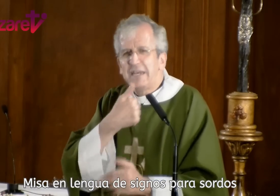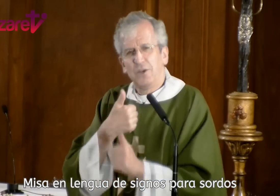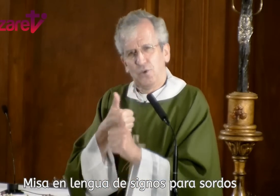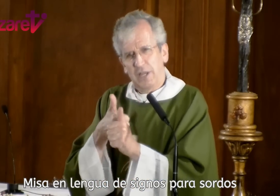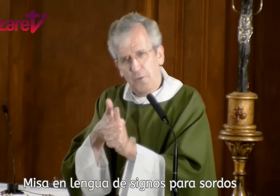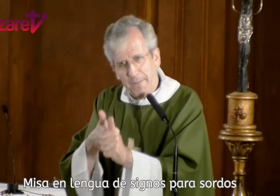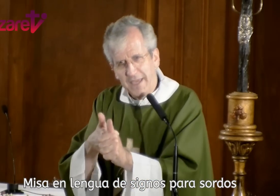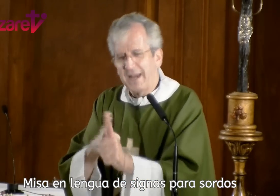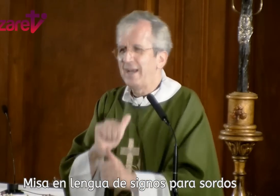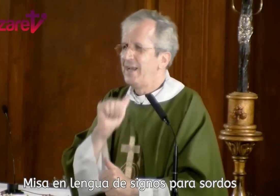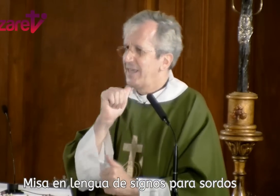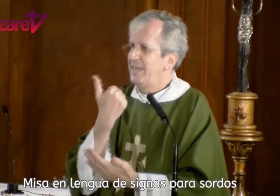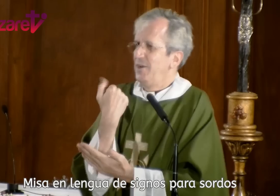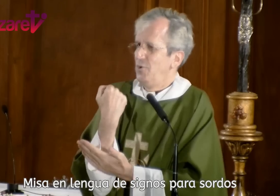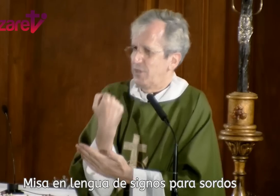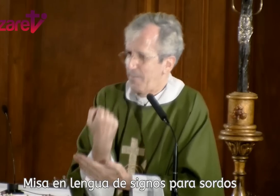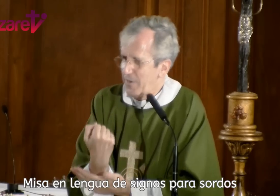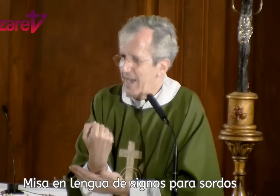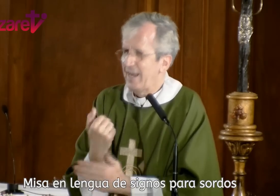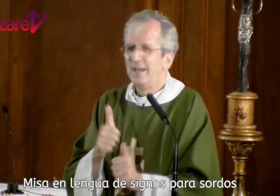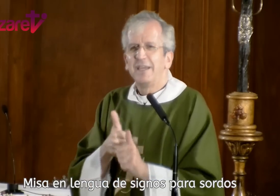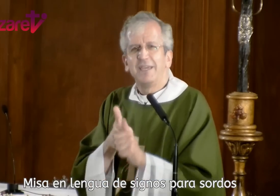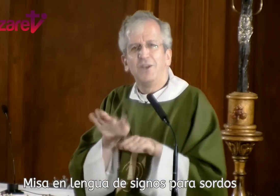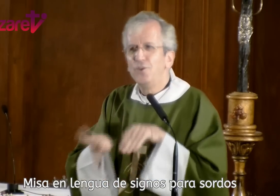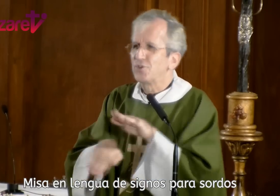quien nos acompañara, quien nos apoyara, quien nos